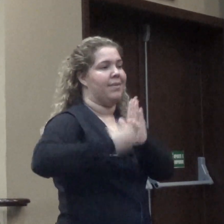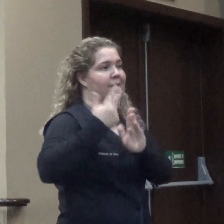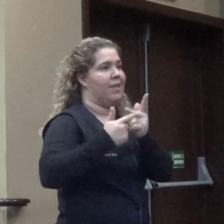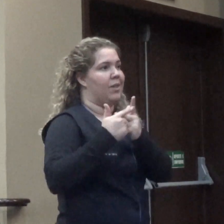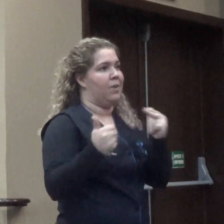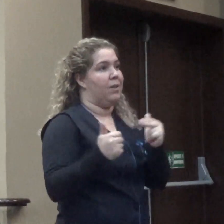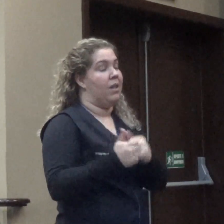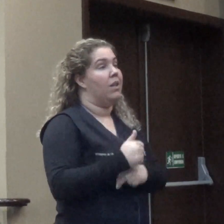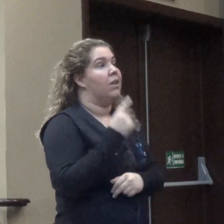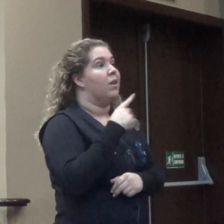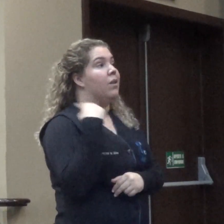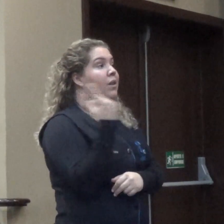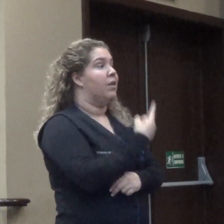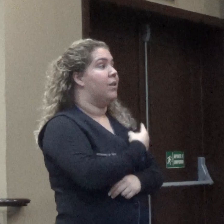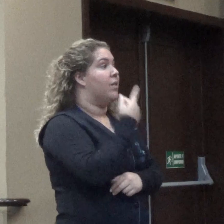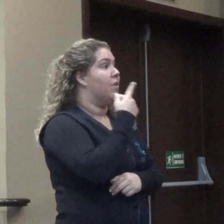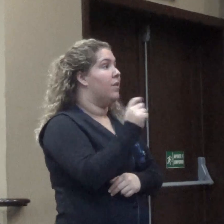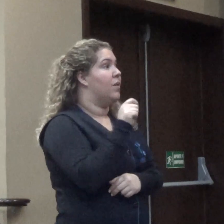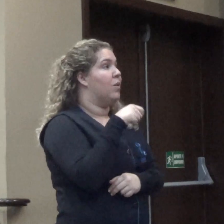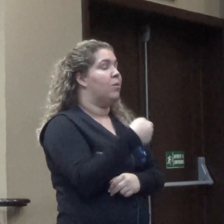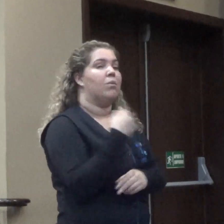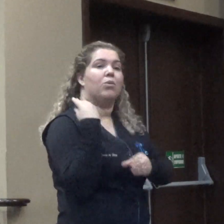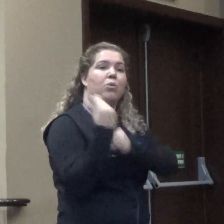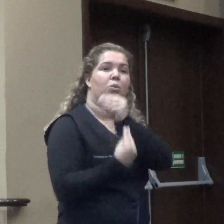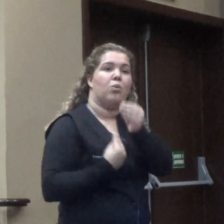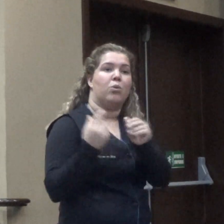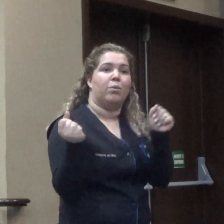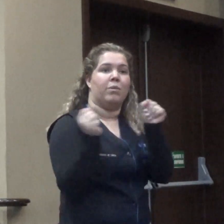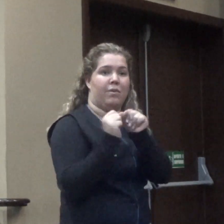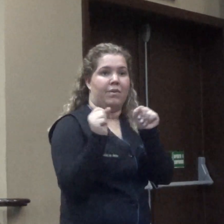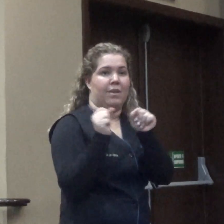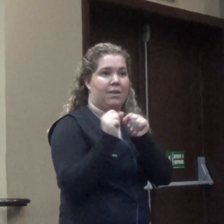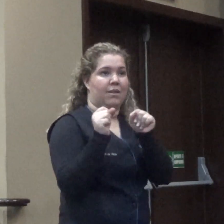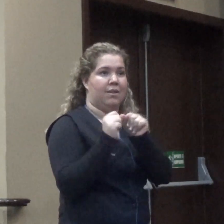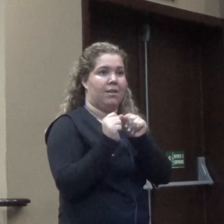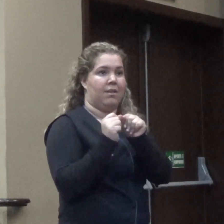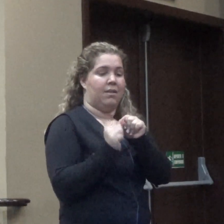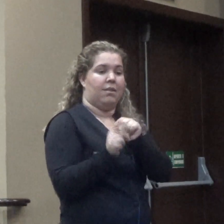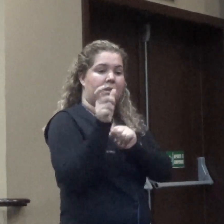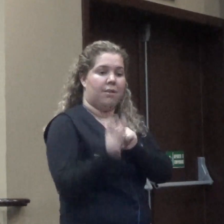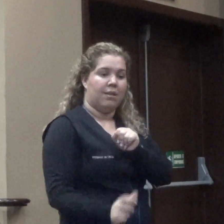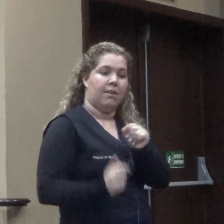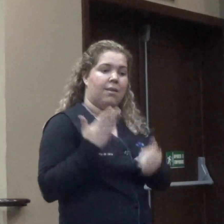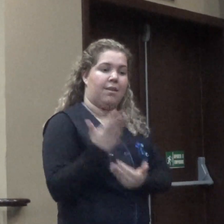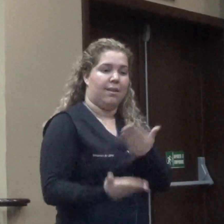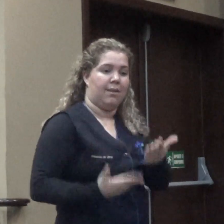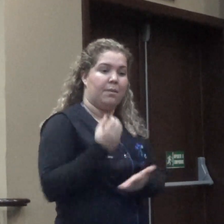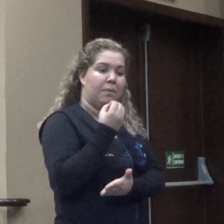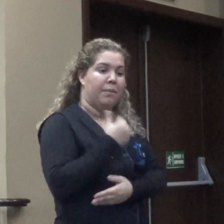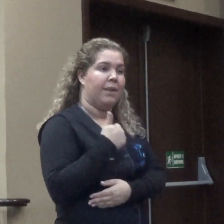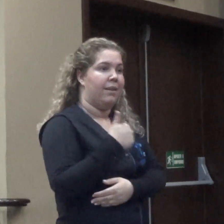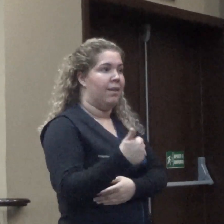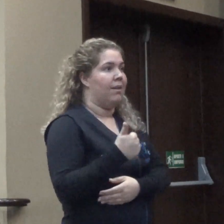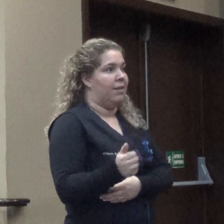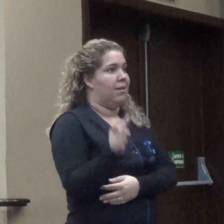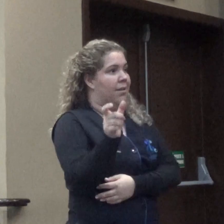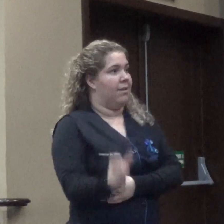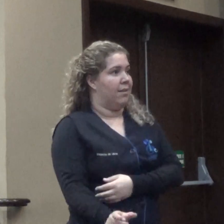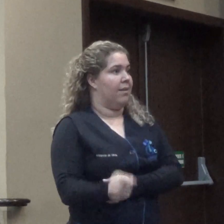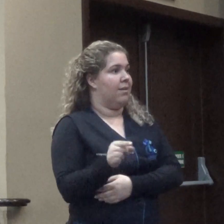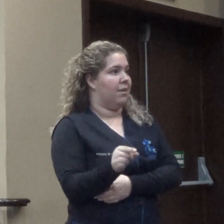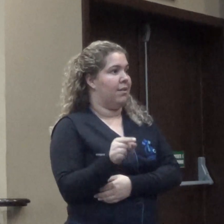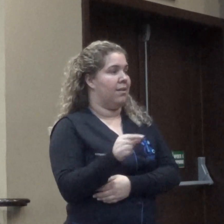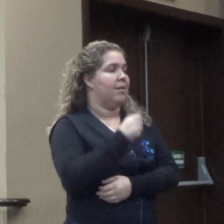aqui, para ver como fazer bem as pessoas que são idosas ou que vão ser idosas, a gente tem